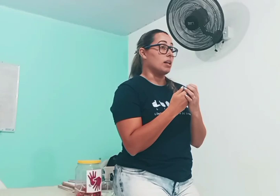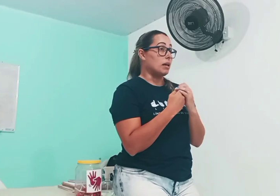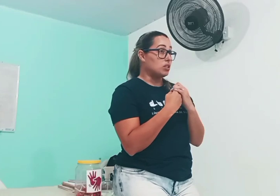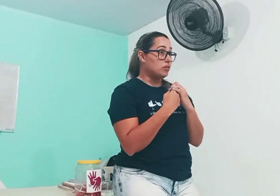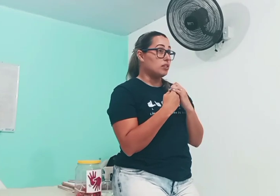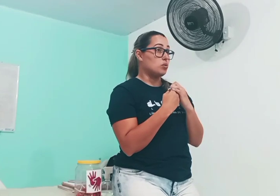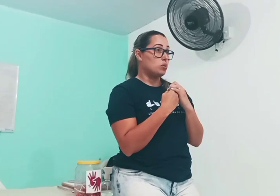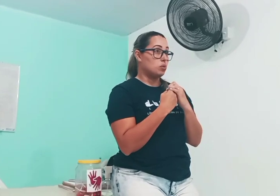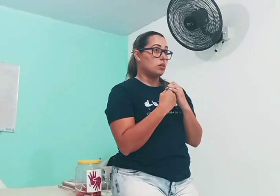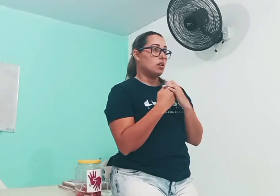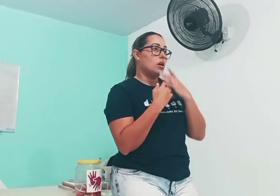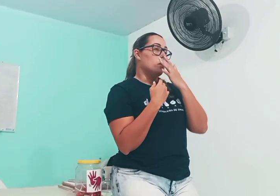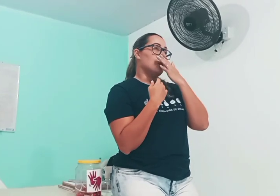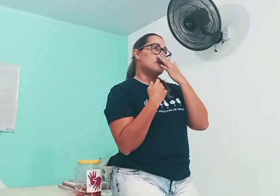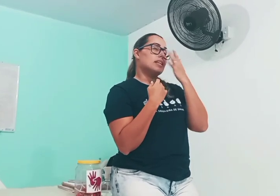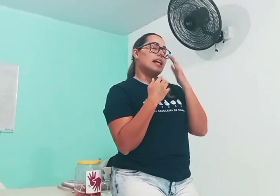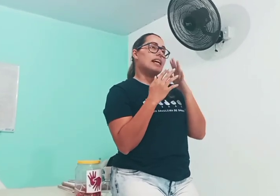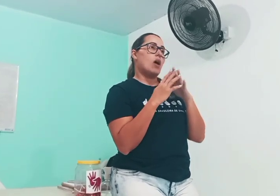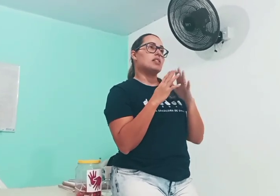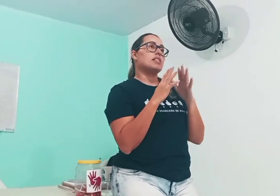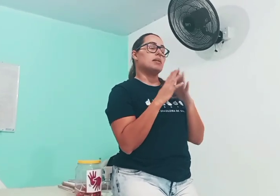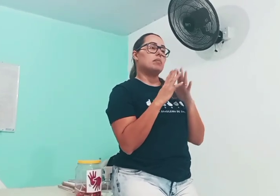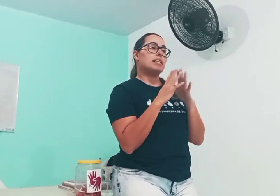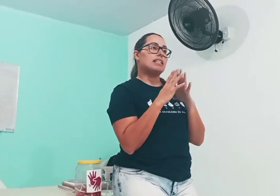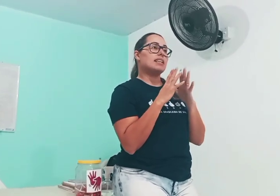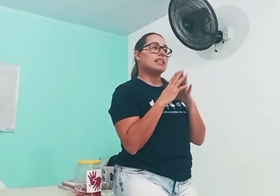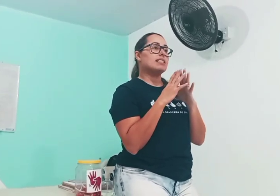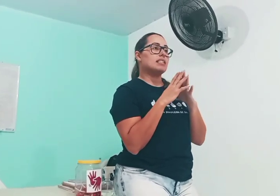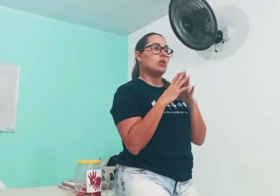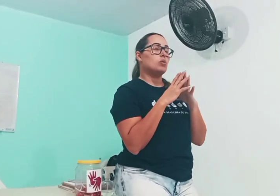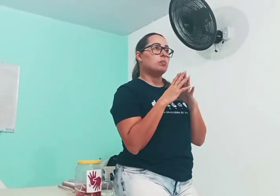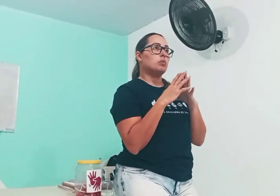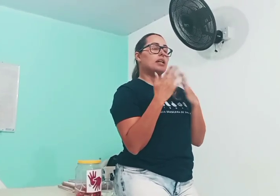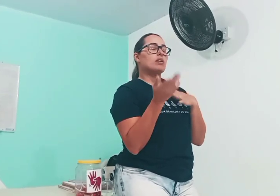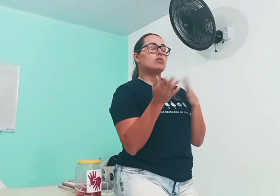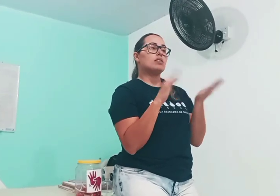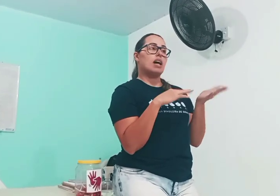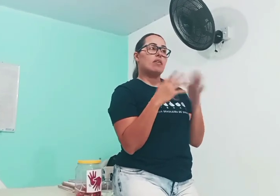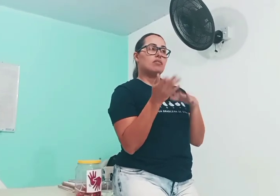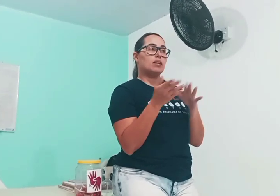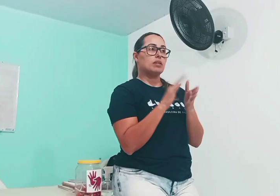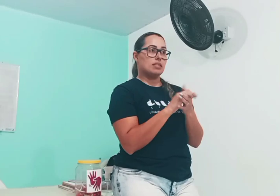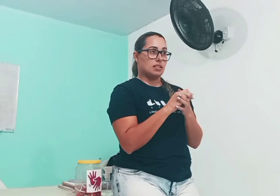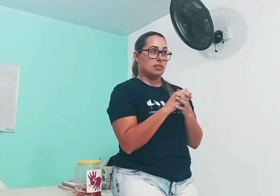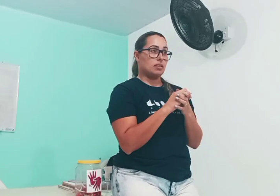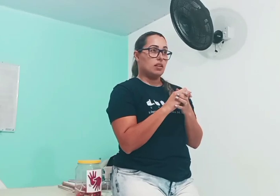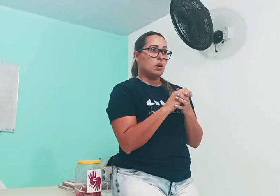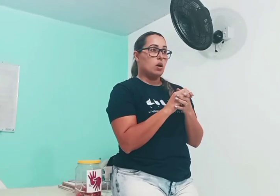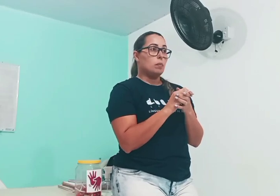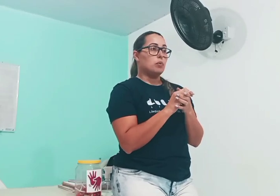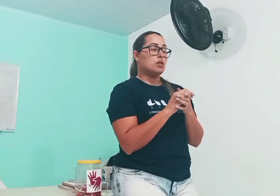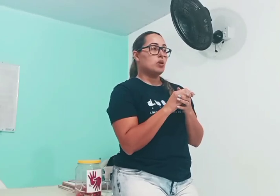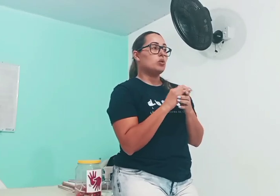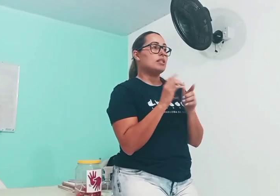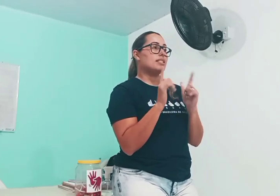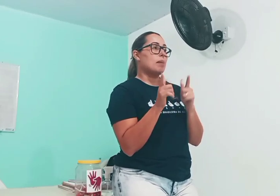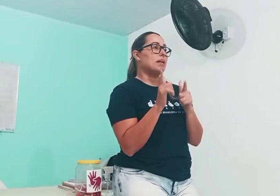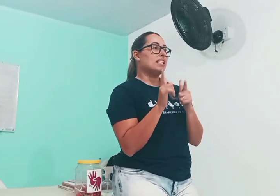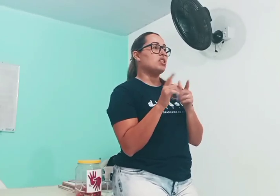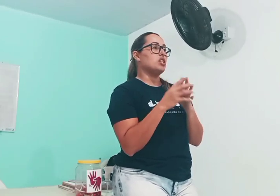mais difícil. Por isso que é legal a gente sempre prestar atenção por que o sinal é feito assim. Por isso que eu dou esses apelidinhos